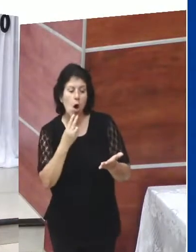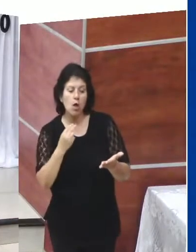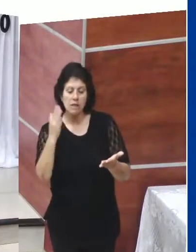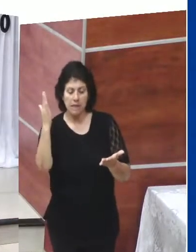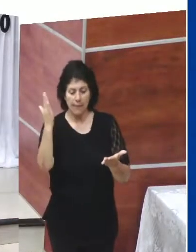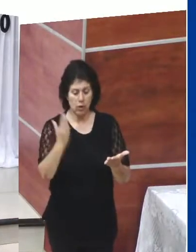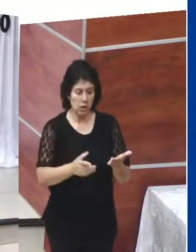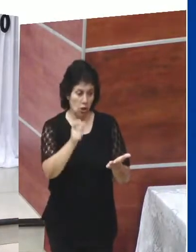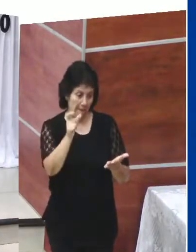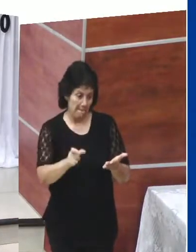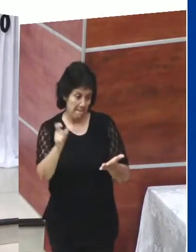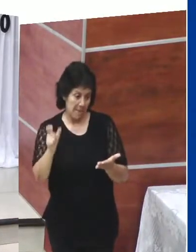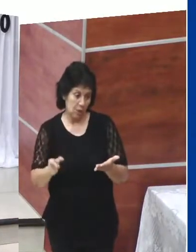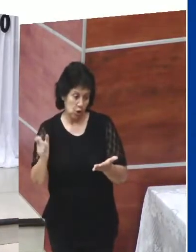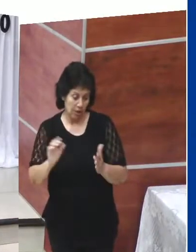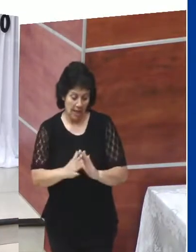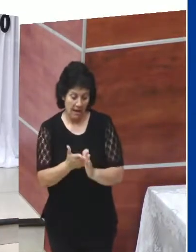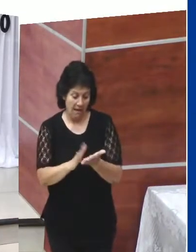ve esta situación?